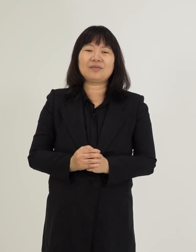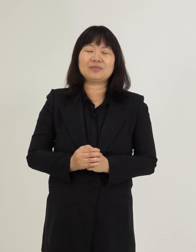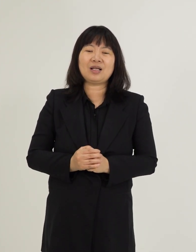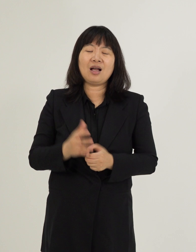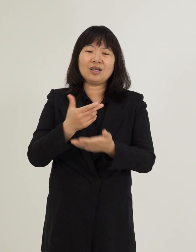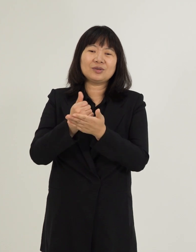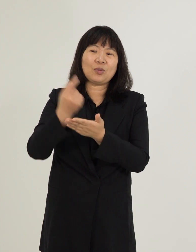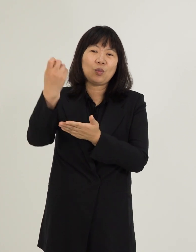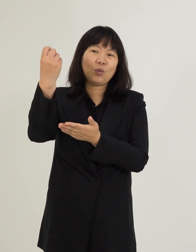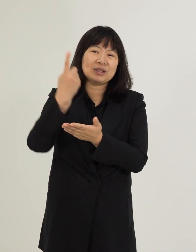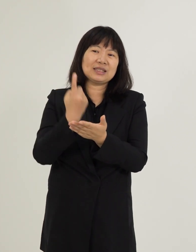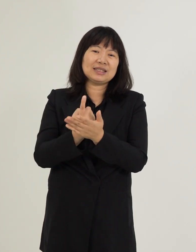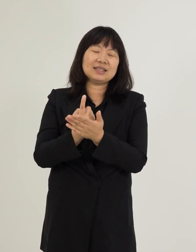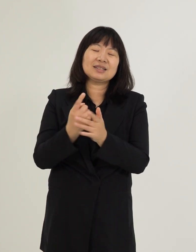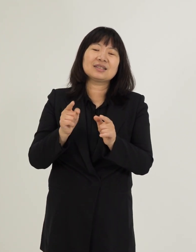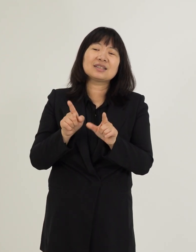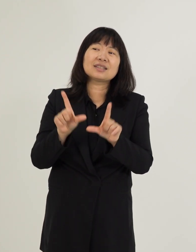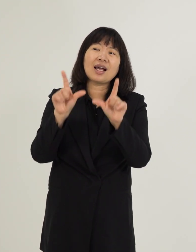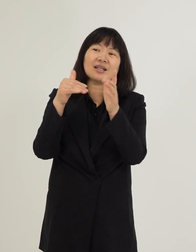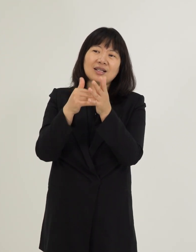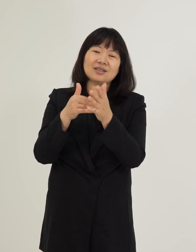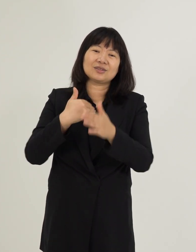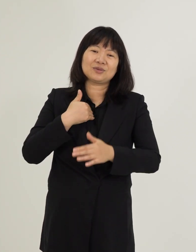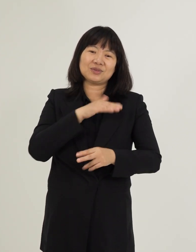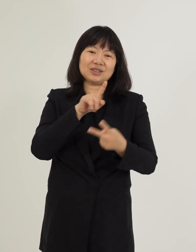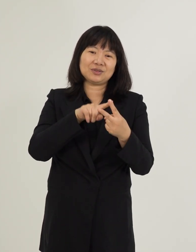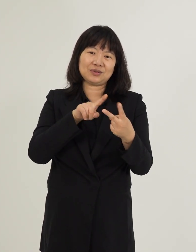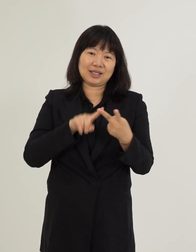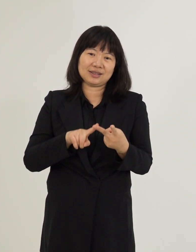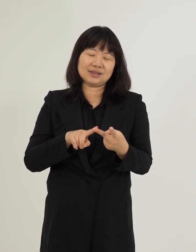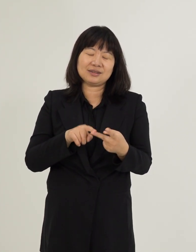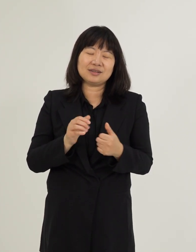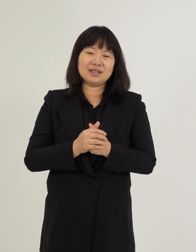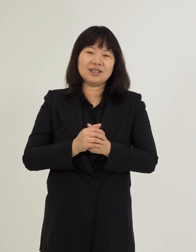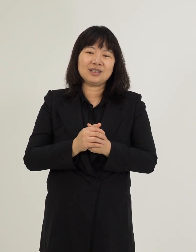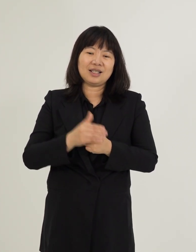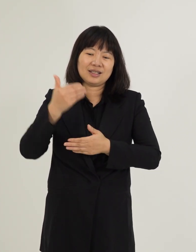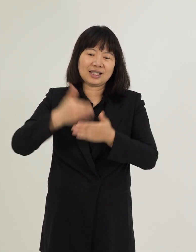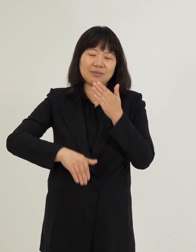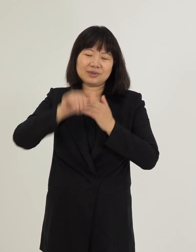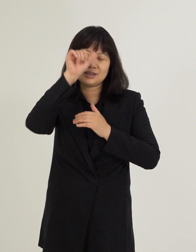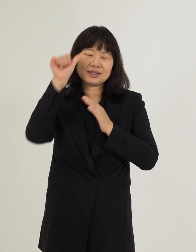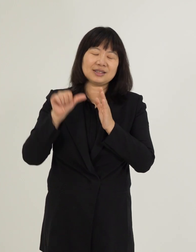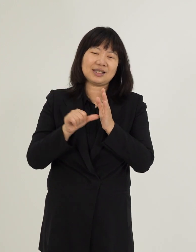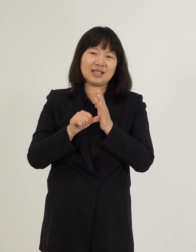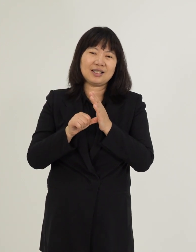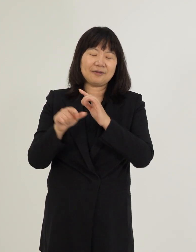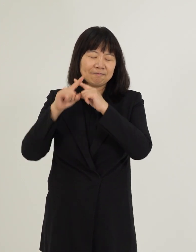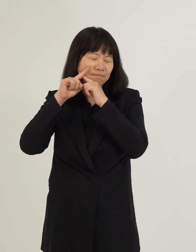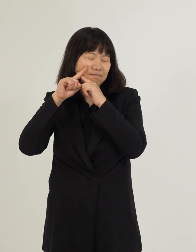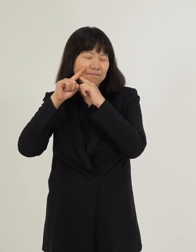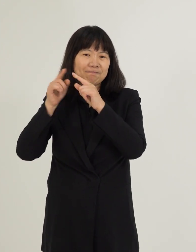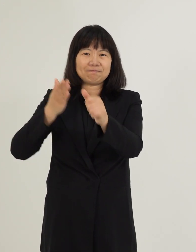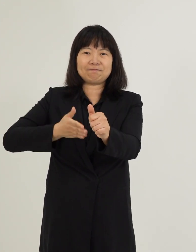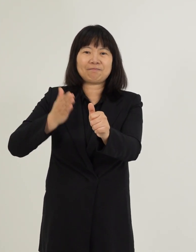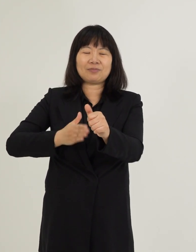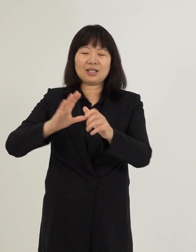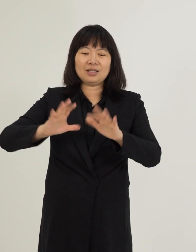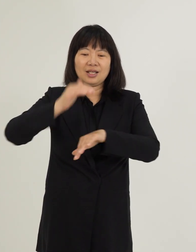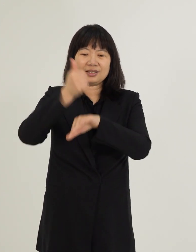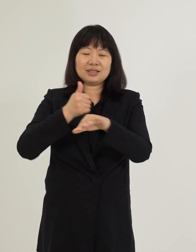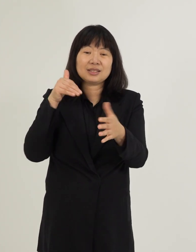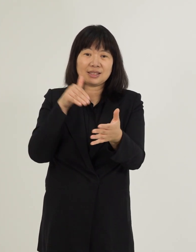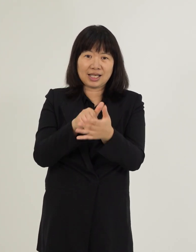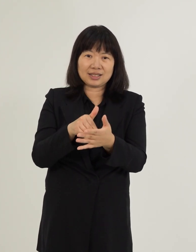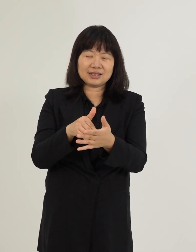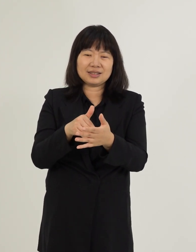주님 오시는 그날까지 우리는 두 가지의 우리의 남은 생의 사활을 걸어야 됩니다. 땅끝까지